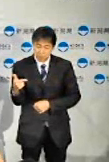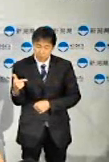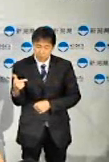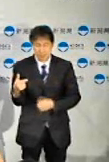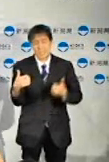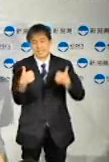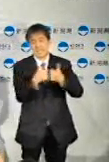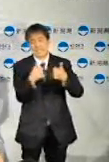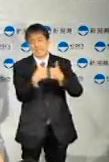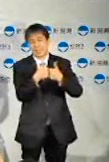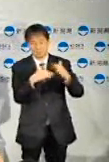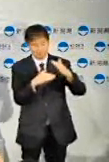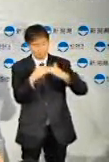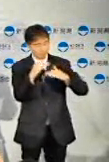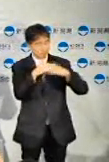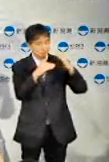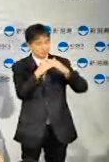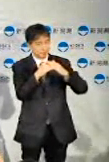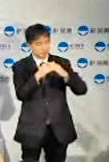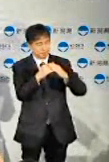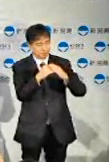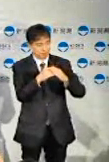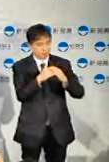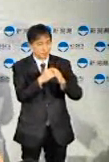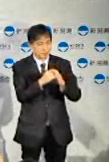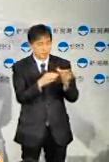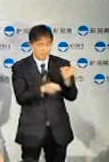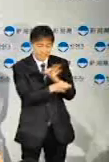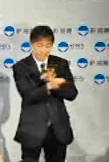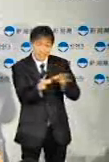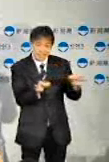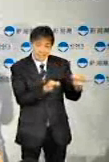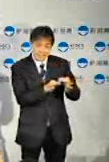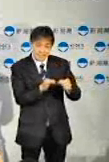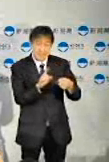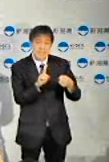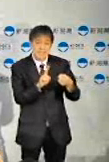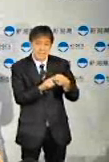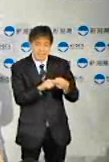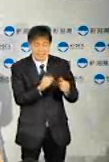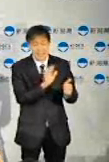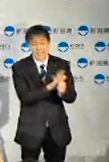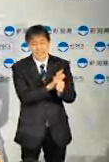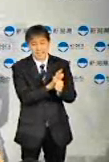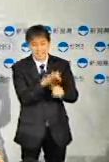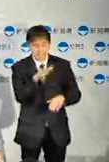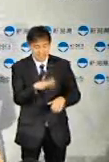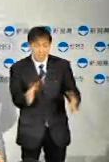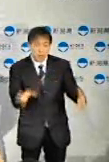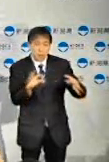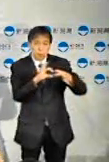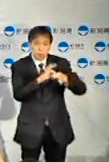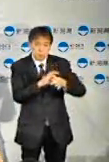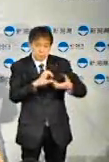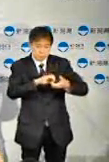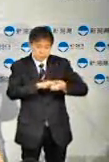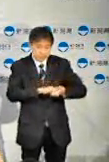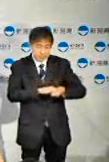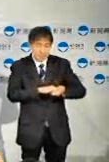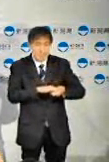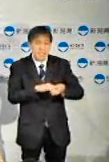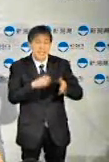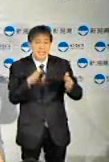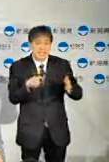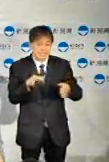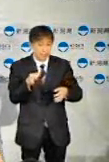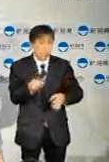議論を重ねた中で経済的支援の一つとして、小結び定期というものを、民間金